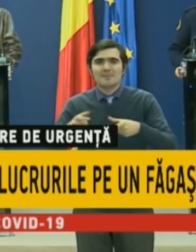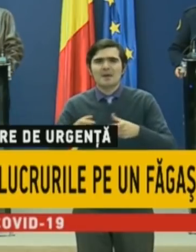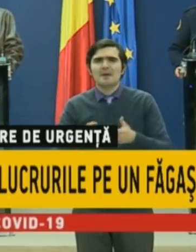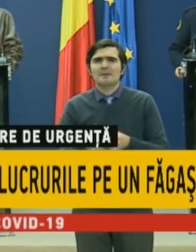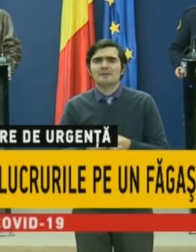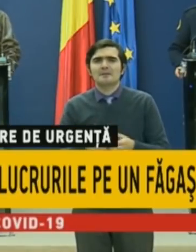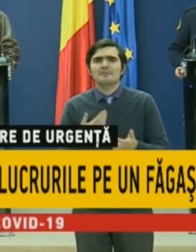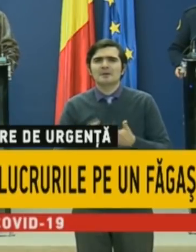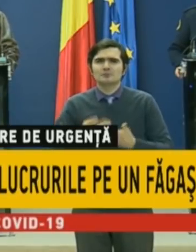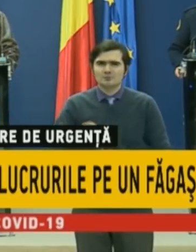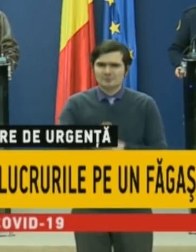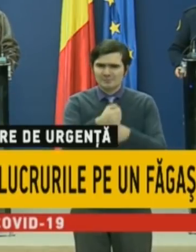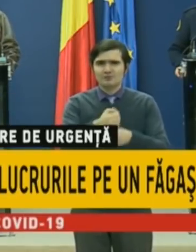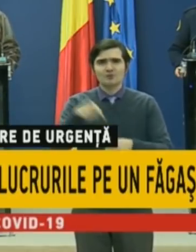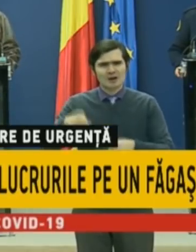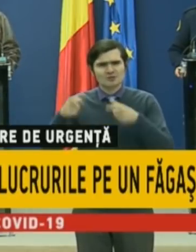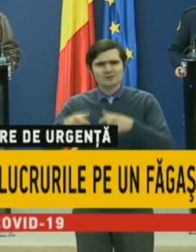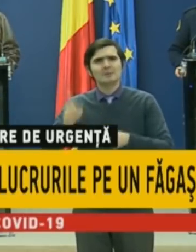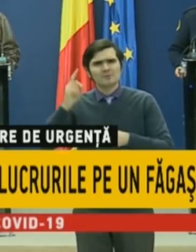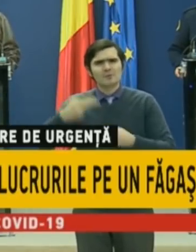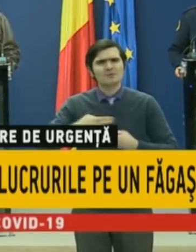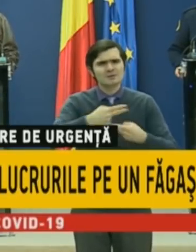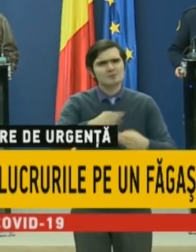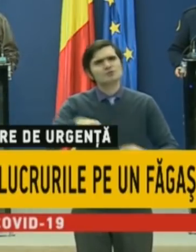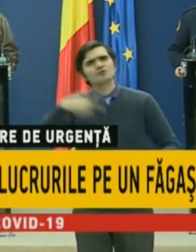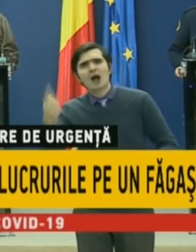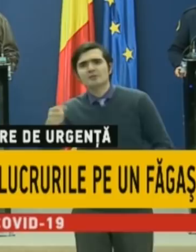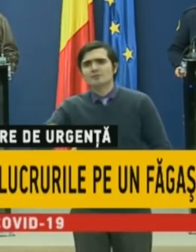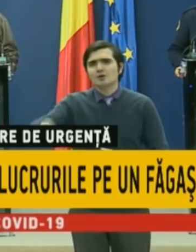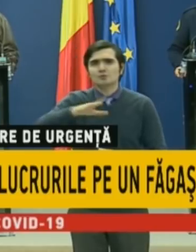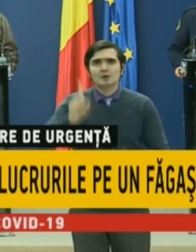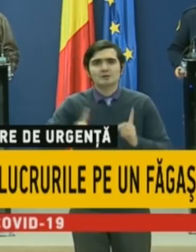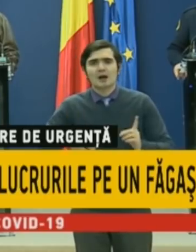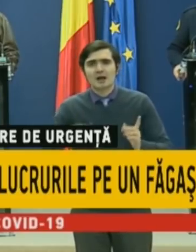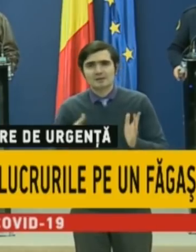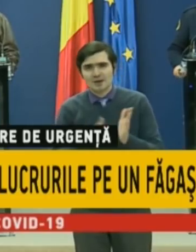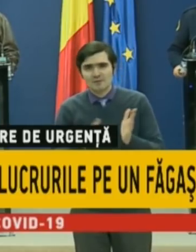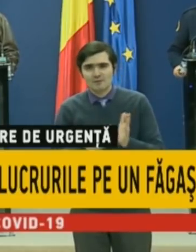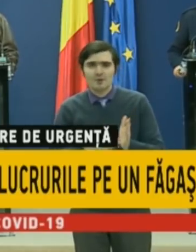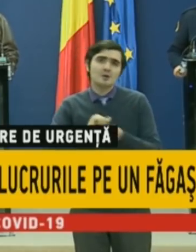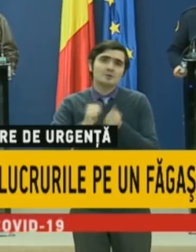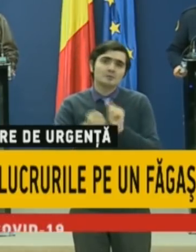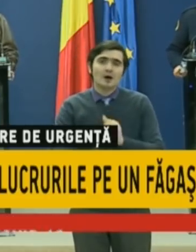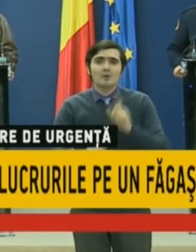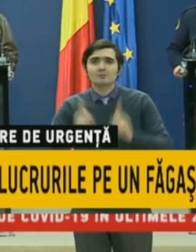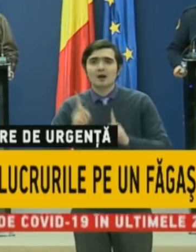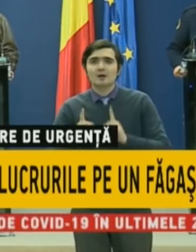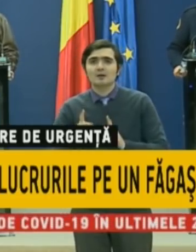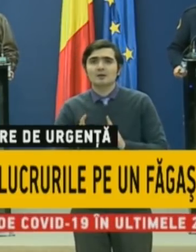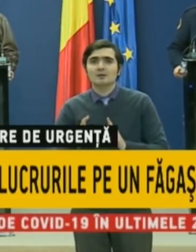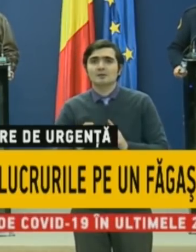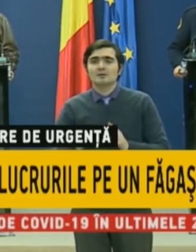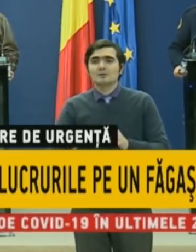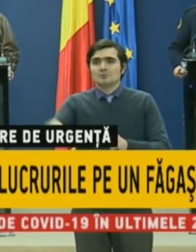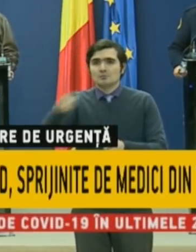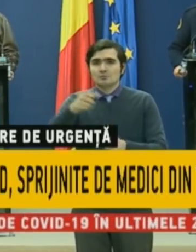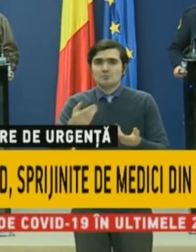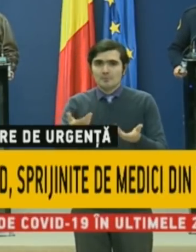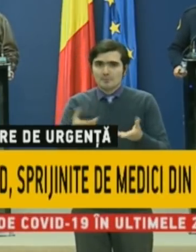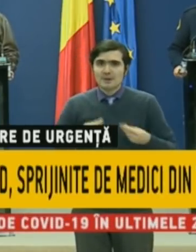aceste echipe de sprijin vor fi trimise și în alte zone dacă apare necesitatea sau dacă ni se solicită,